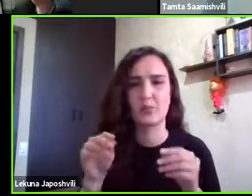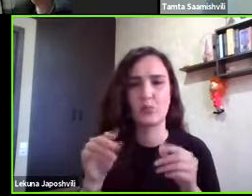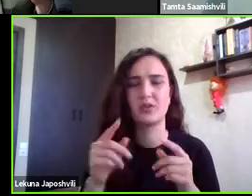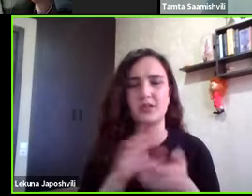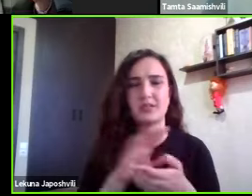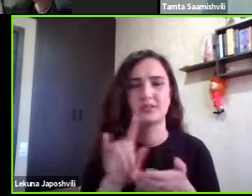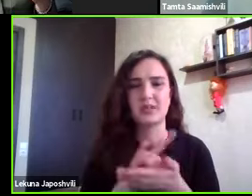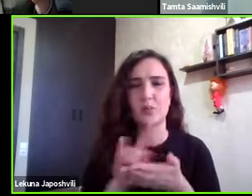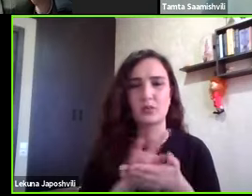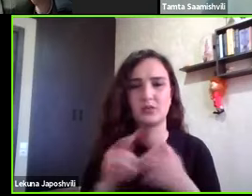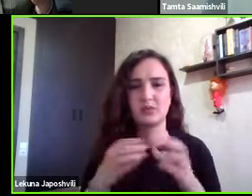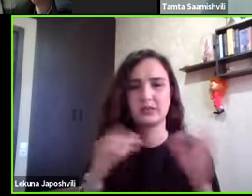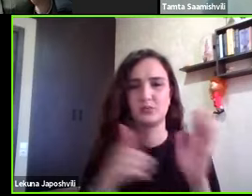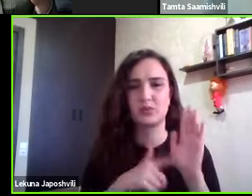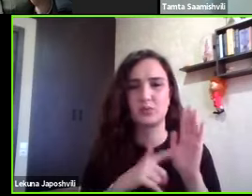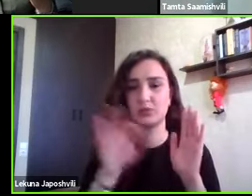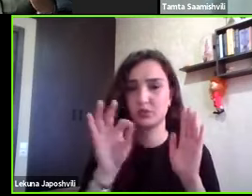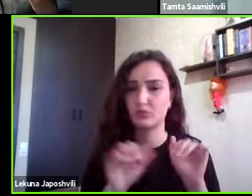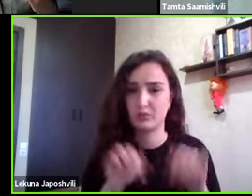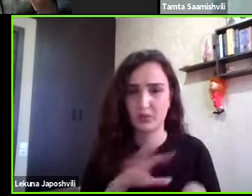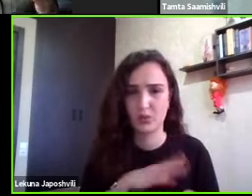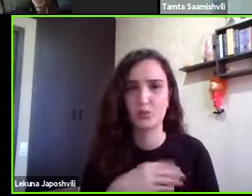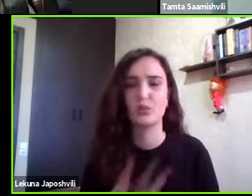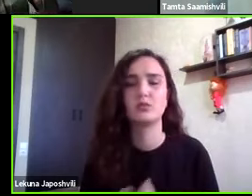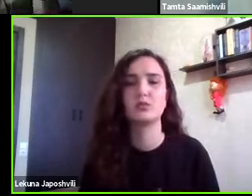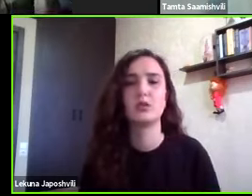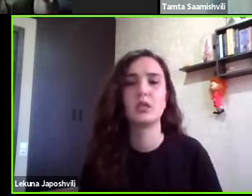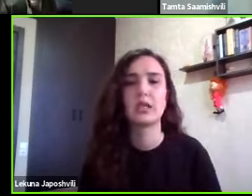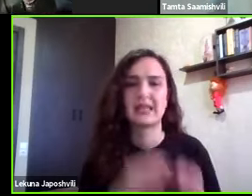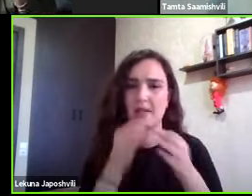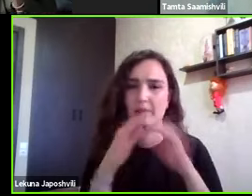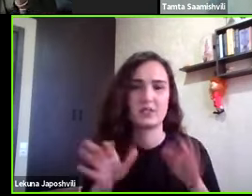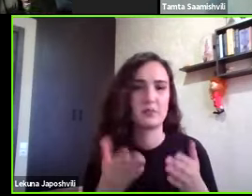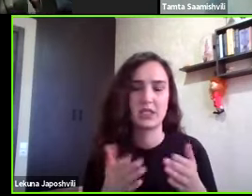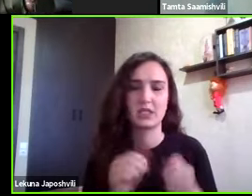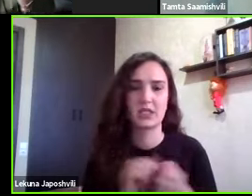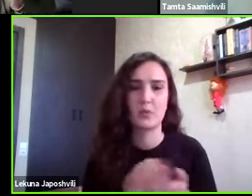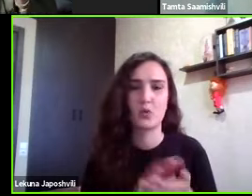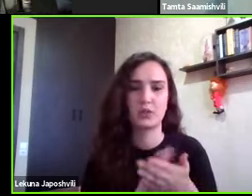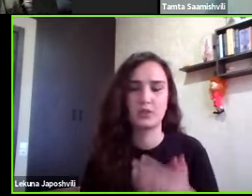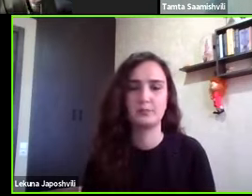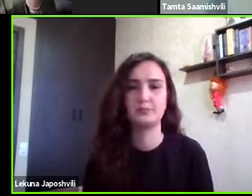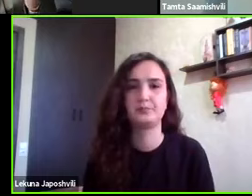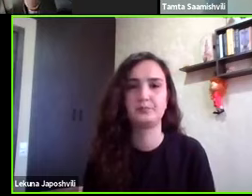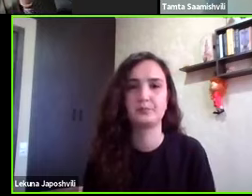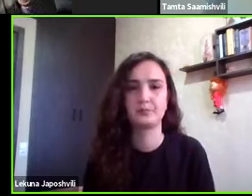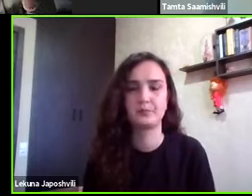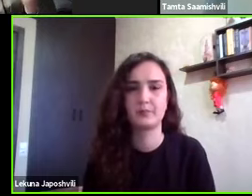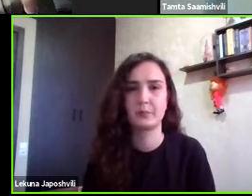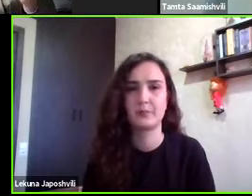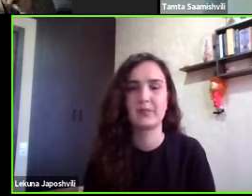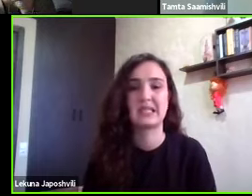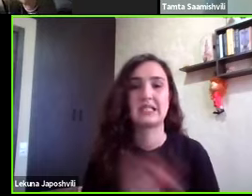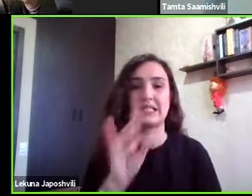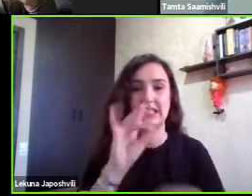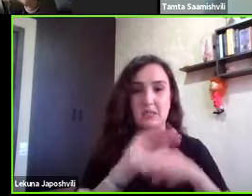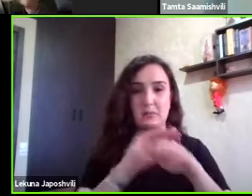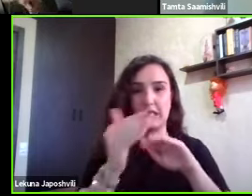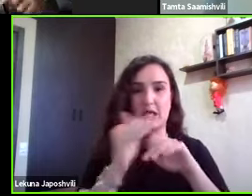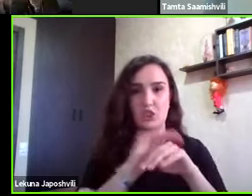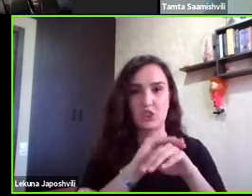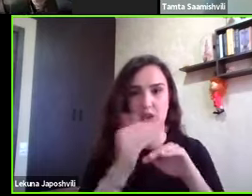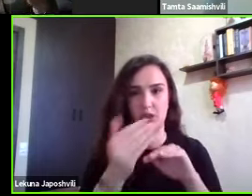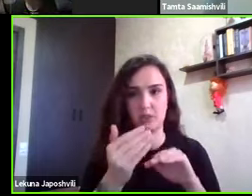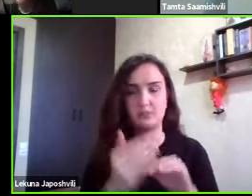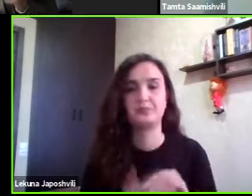ჩვეულებრივი საპონიც, იმიტომ რომ ნებისმიერი საპონი ამ ვირუსის ლიპიდური გარსი აქვს, ცხიმის გარსი და შლის